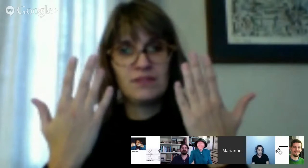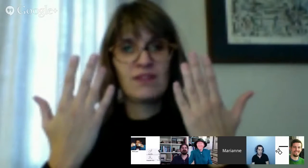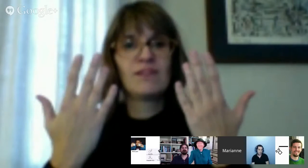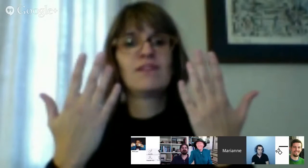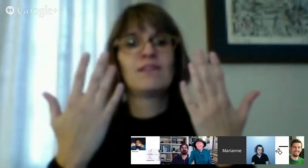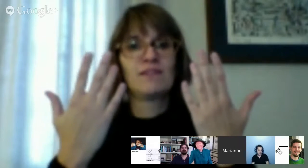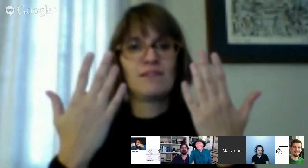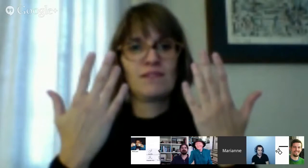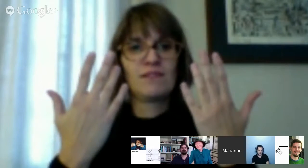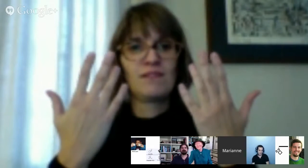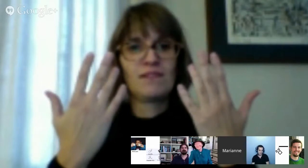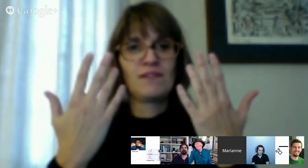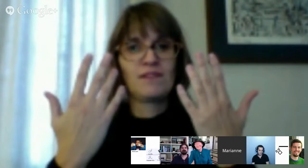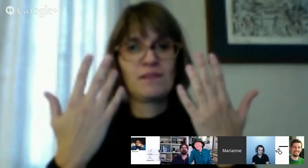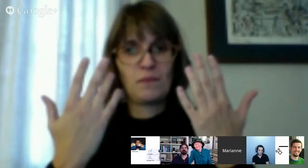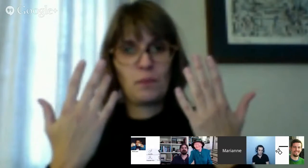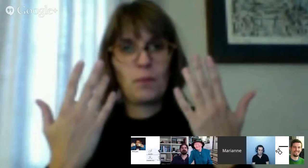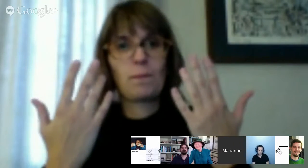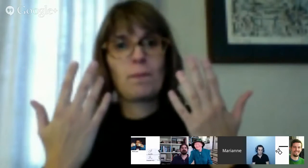símbolos e os sinais.